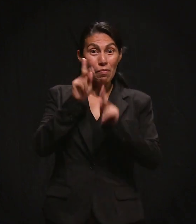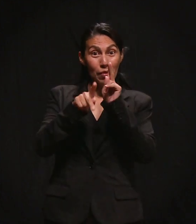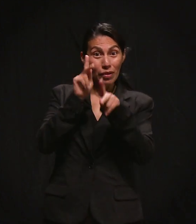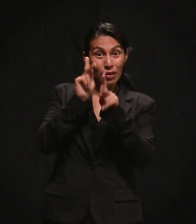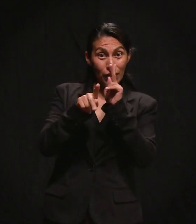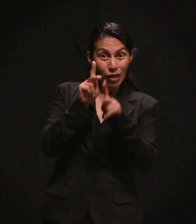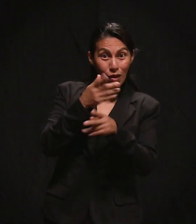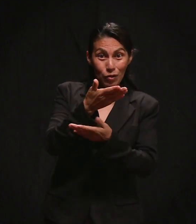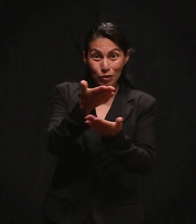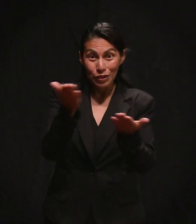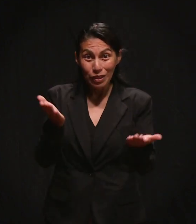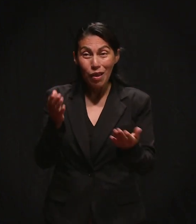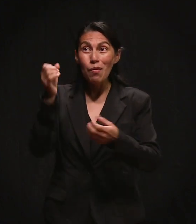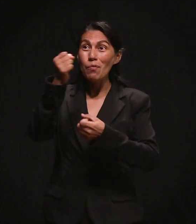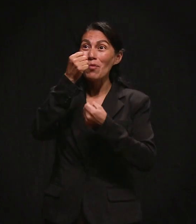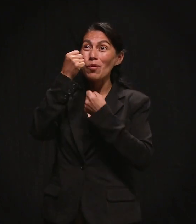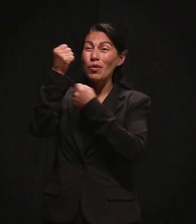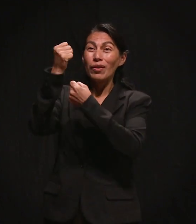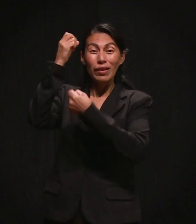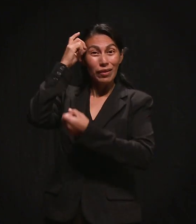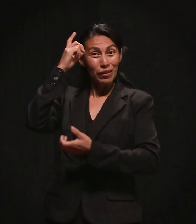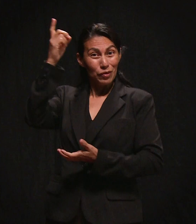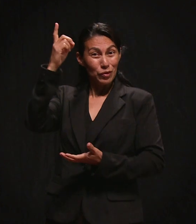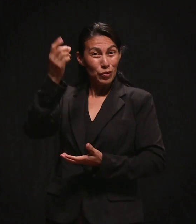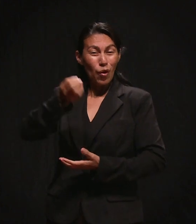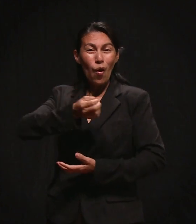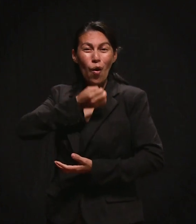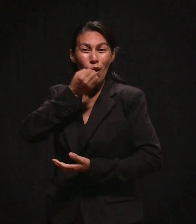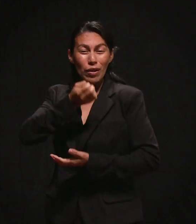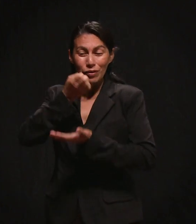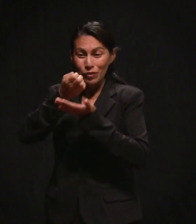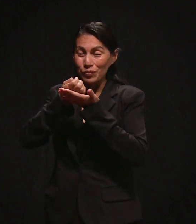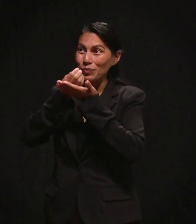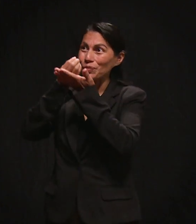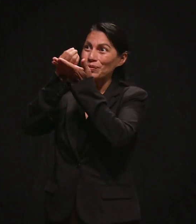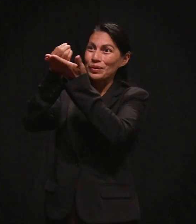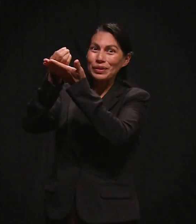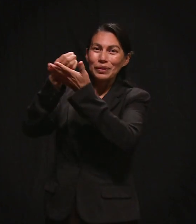poder, del poderoso instrumento de la oración.